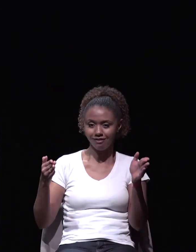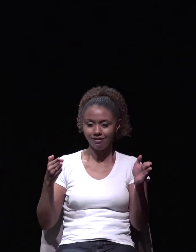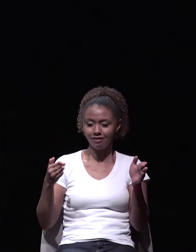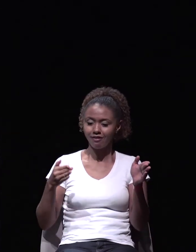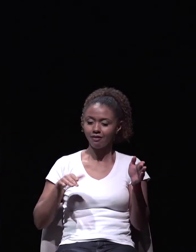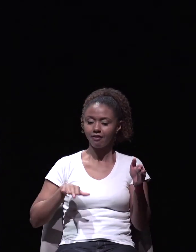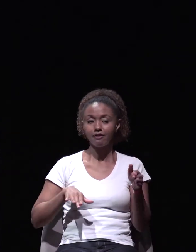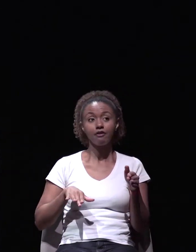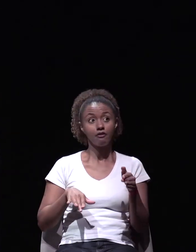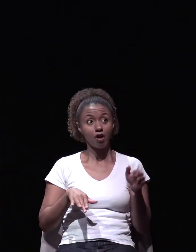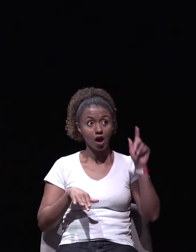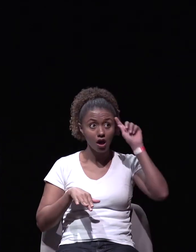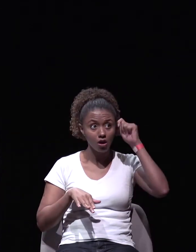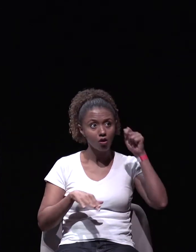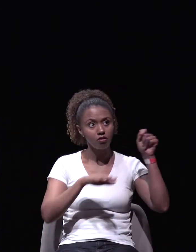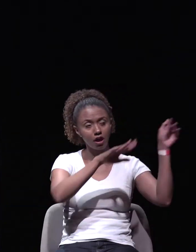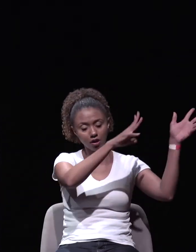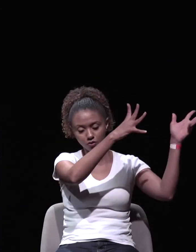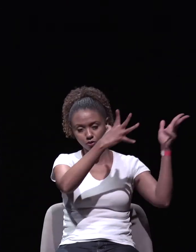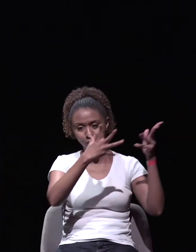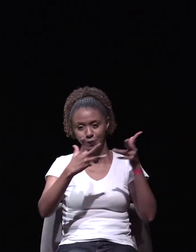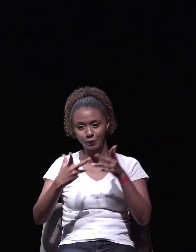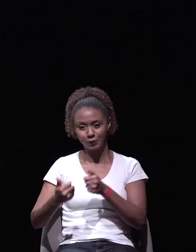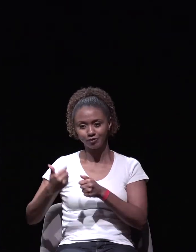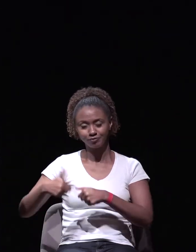mão de obra negra, né?